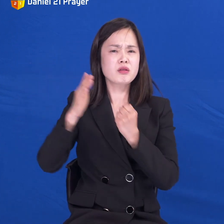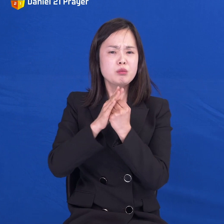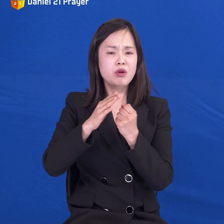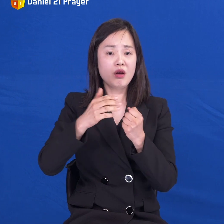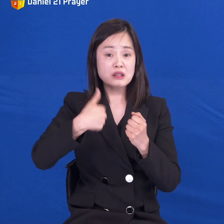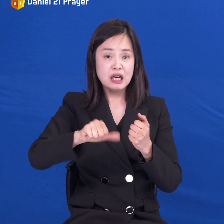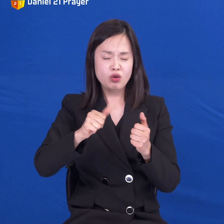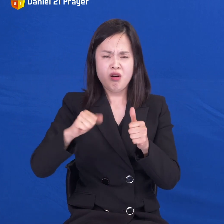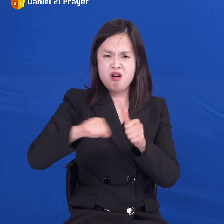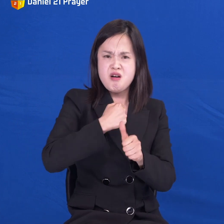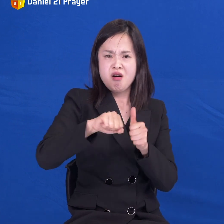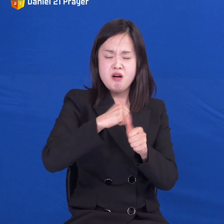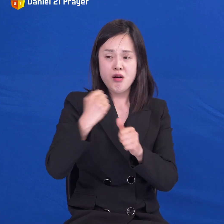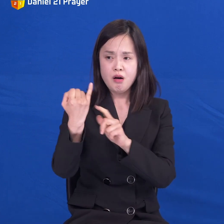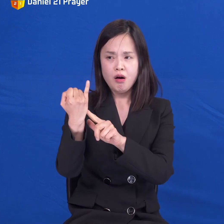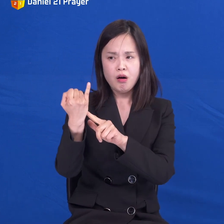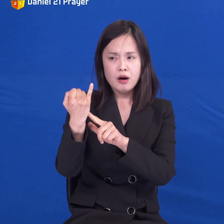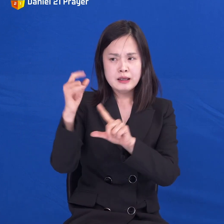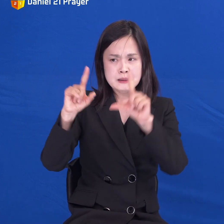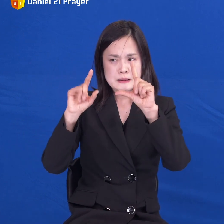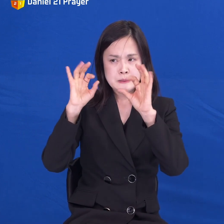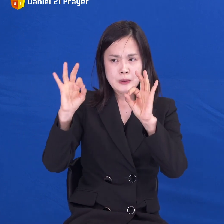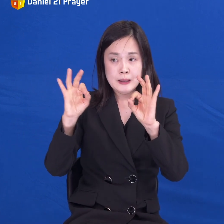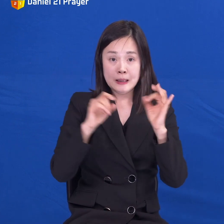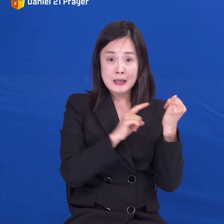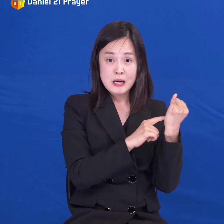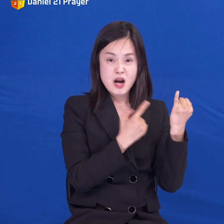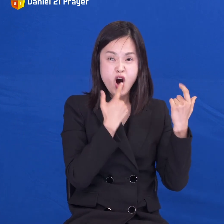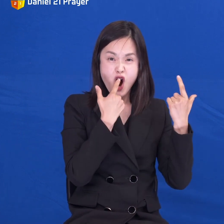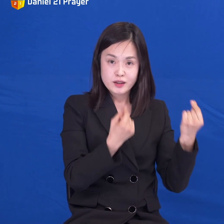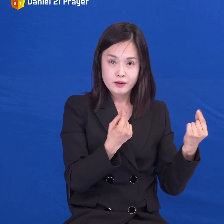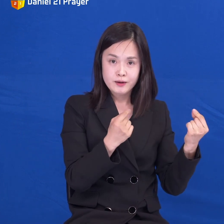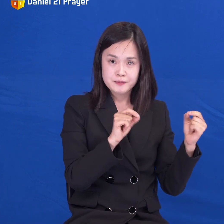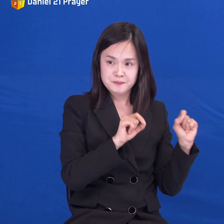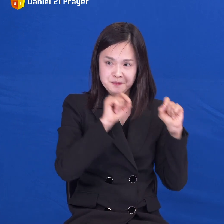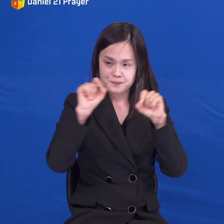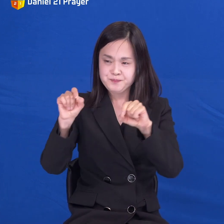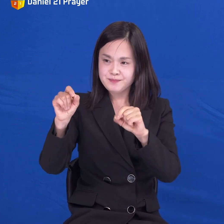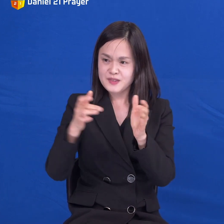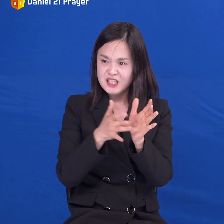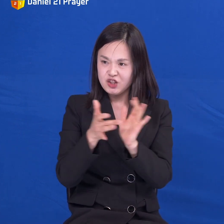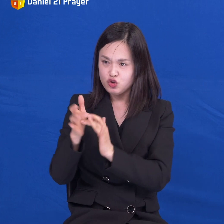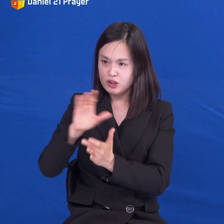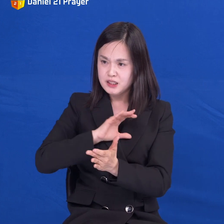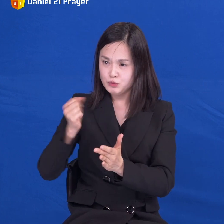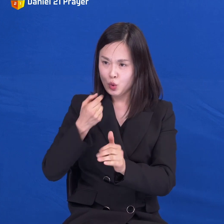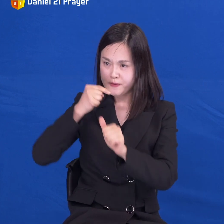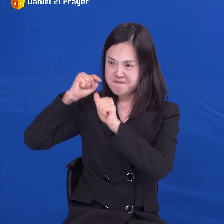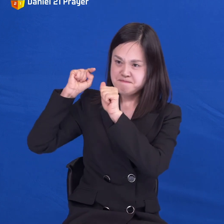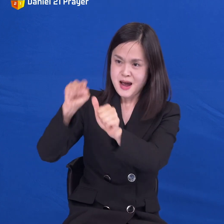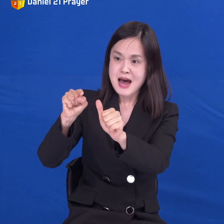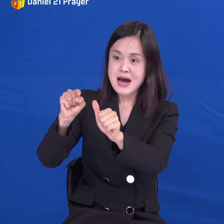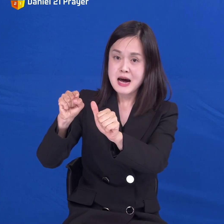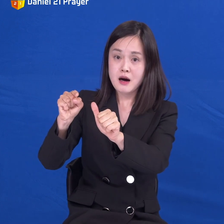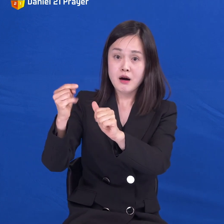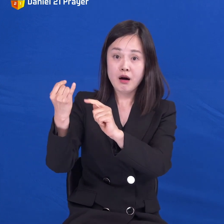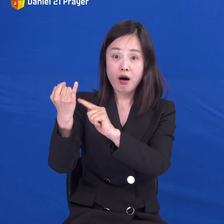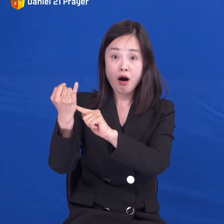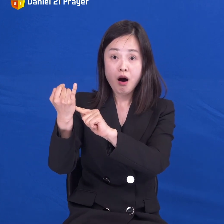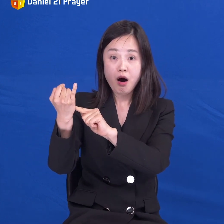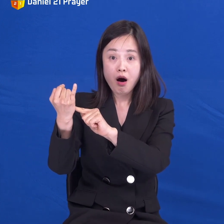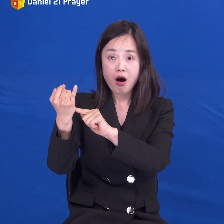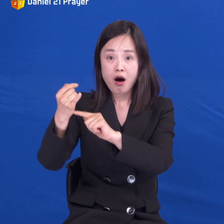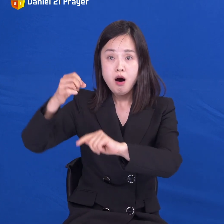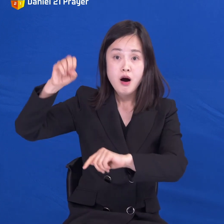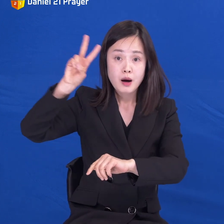제가 조금 전에 했던 것처럼 예수 이름으로 나가 하니까 이 여자도 동시에